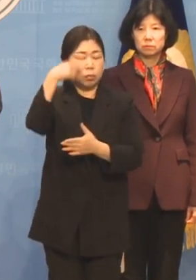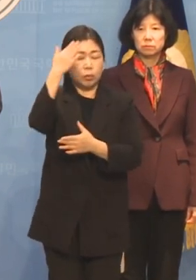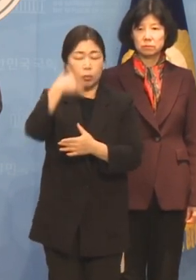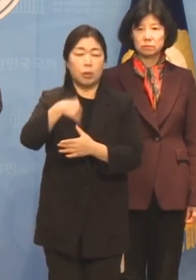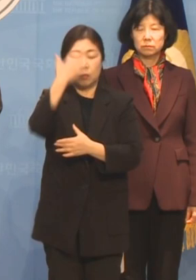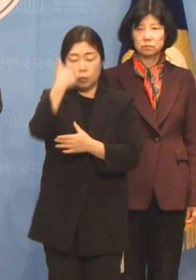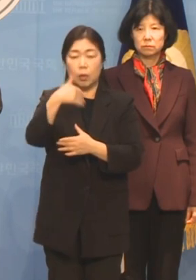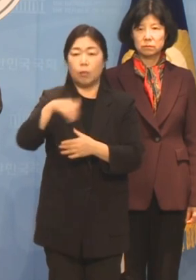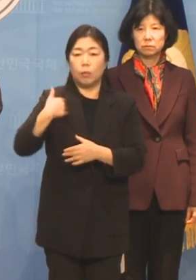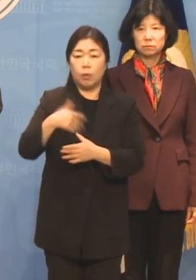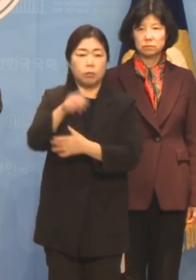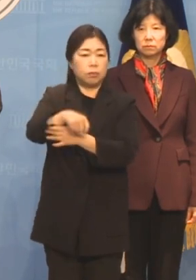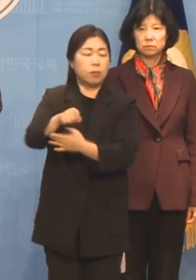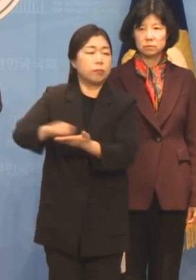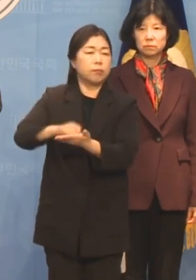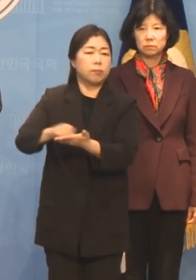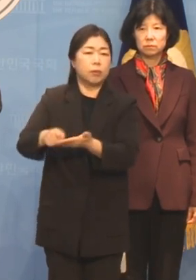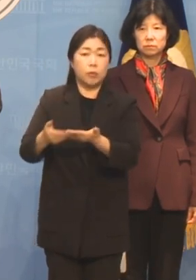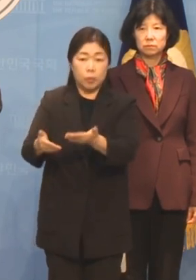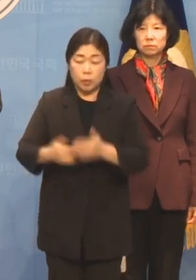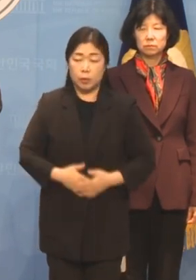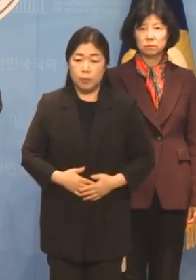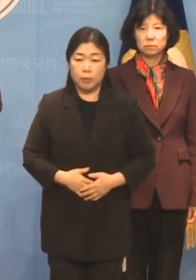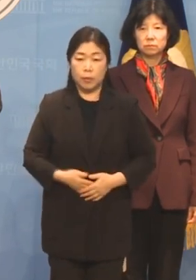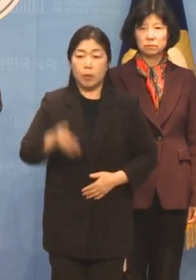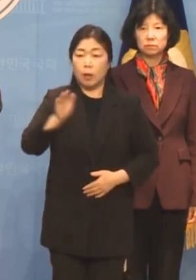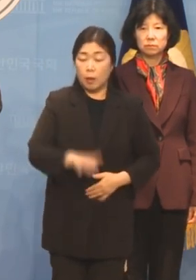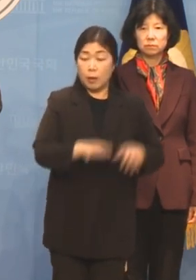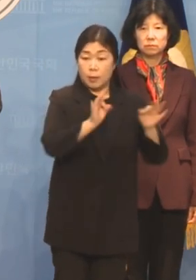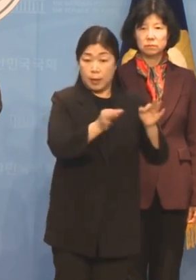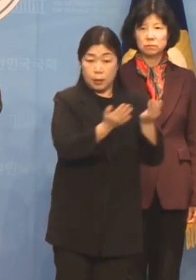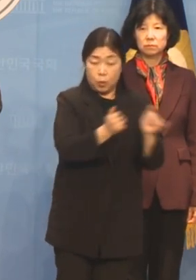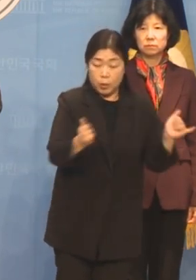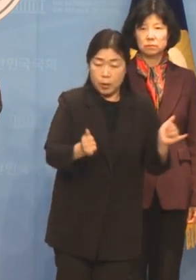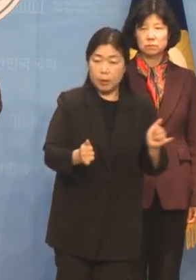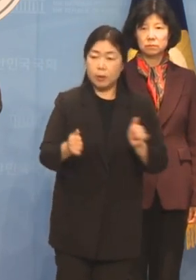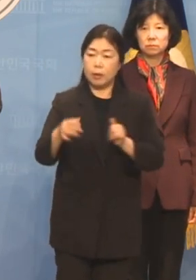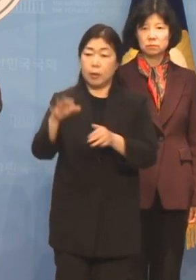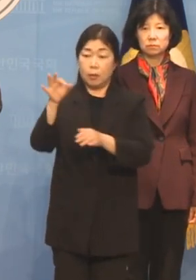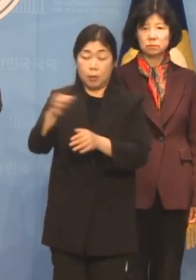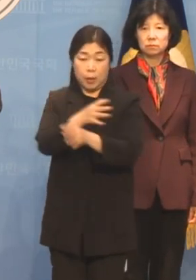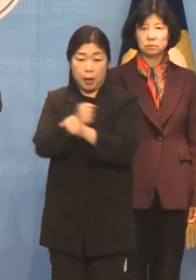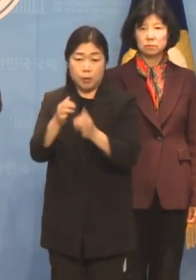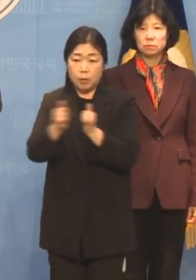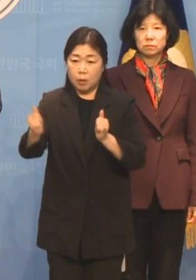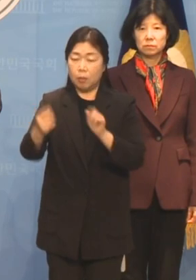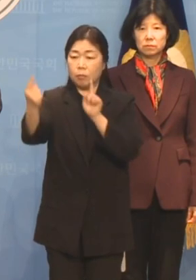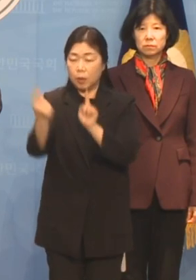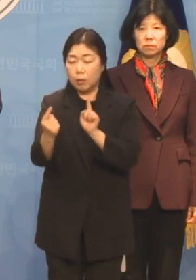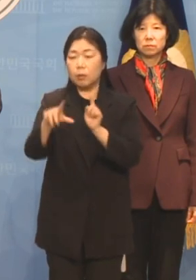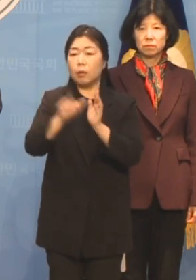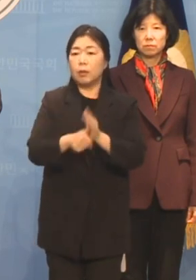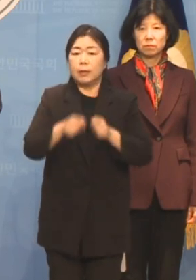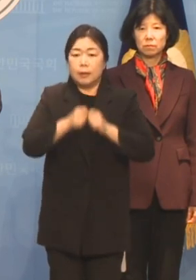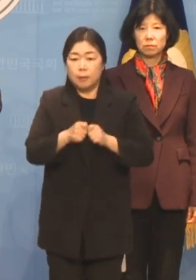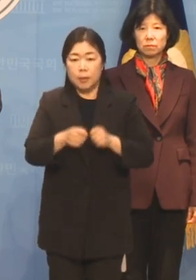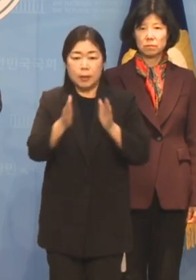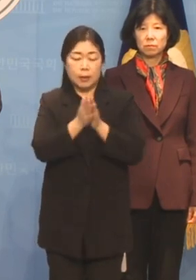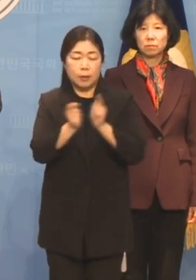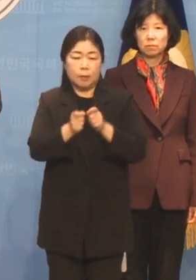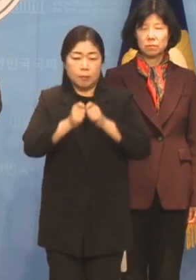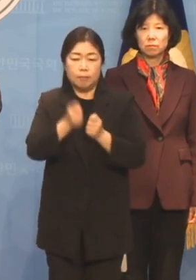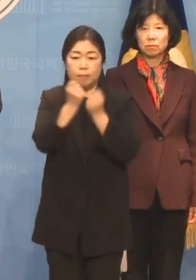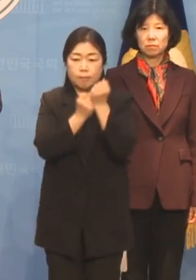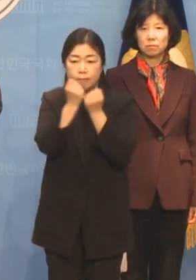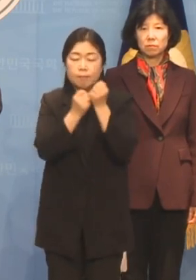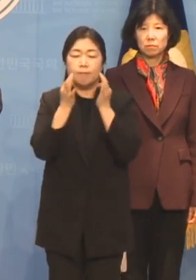금융소비자를 직접 면담하면서 질문을 통해 소비자 특성을 파악하려고 한 것은 실제로 그러한 초고 위험 상품을